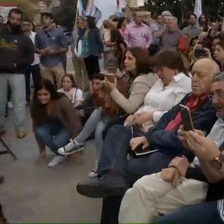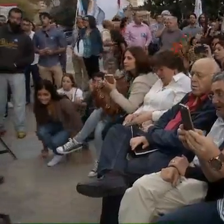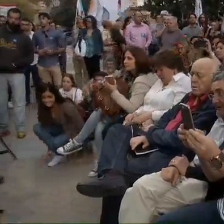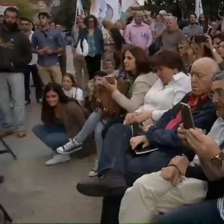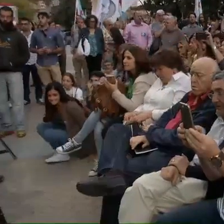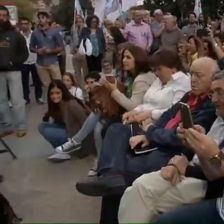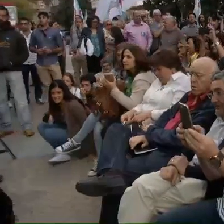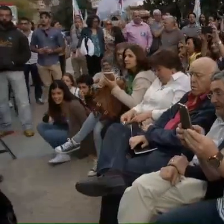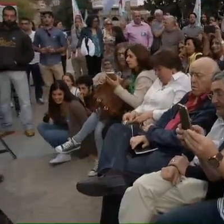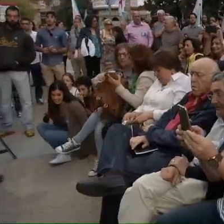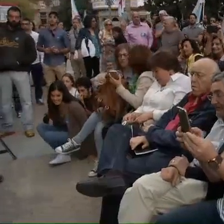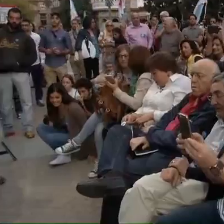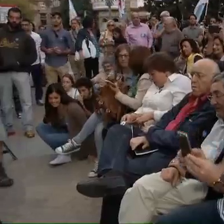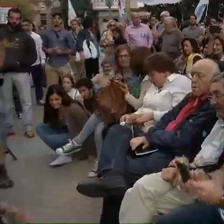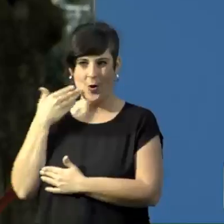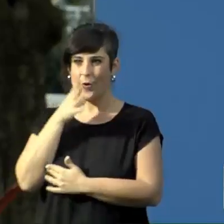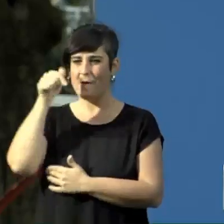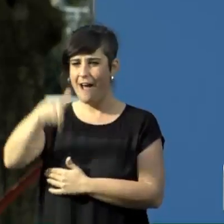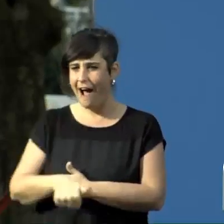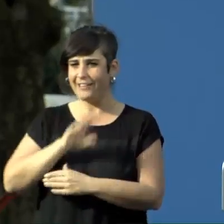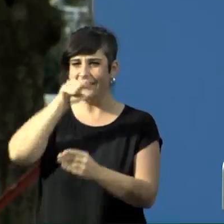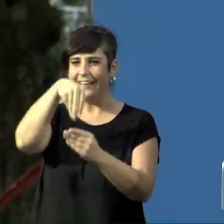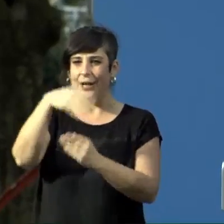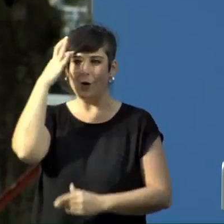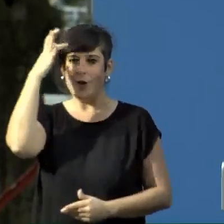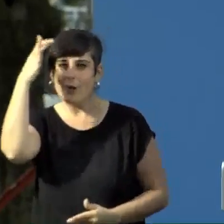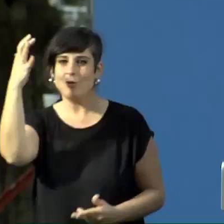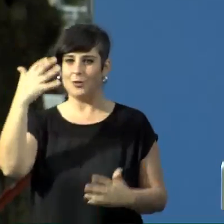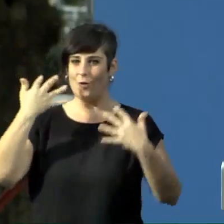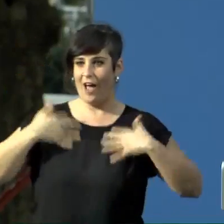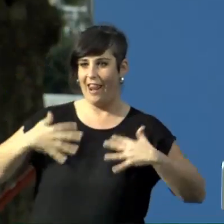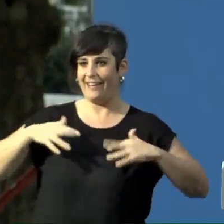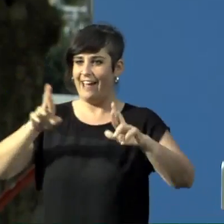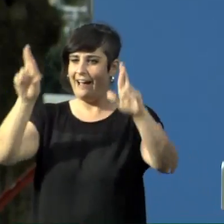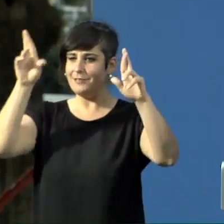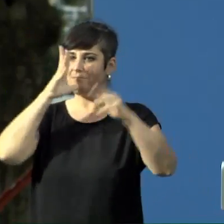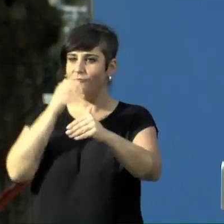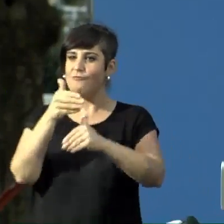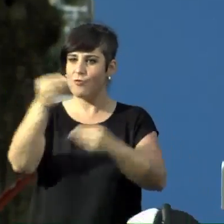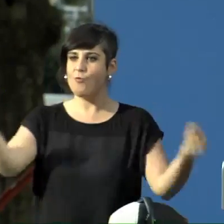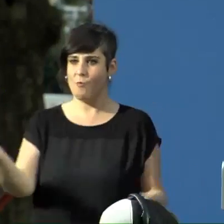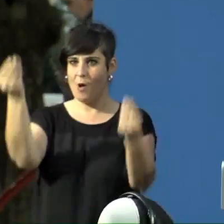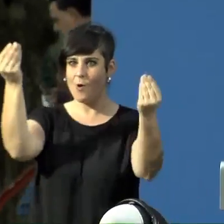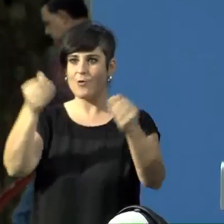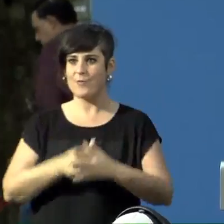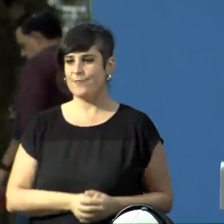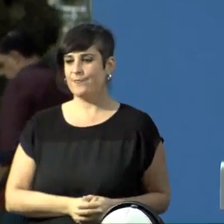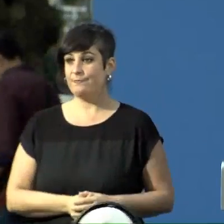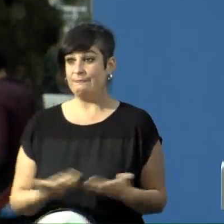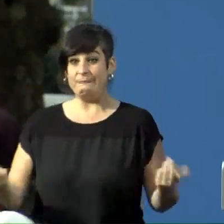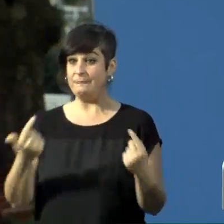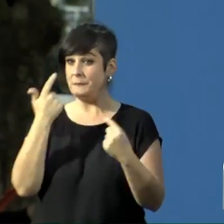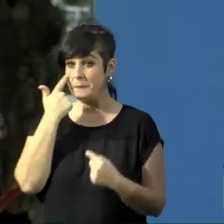acto cheo de ilusión, alegría e esperanza de futuro. Mirade,